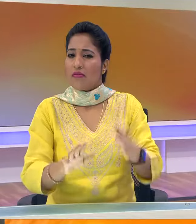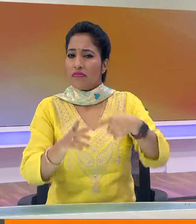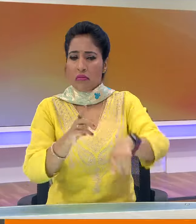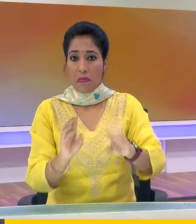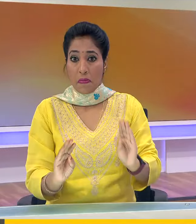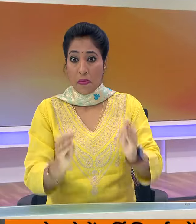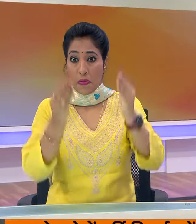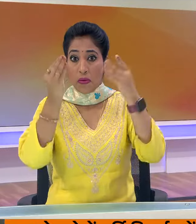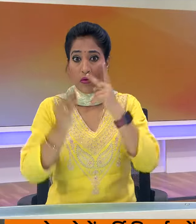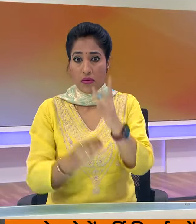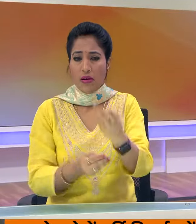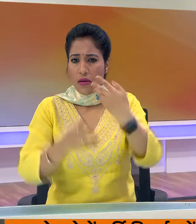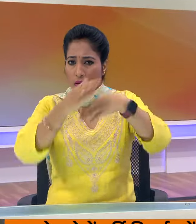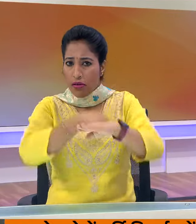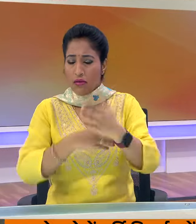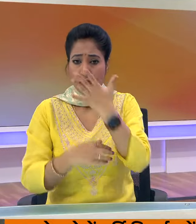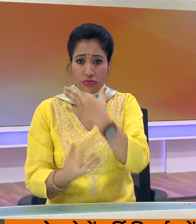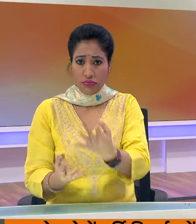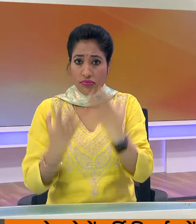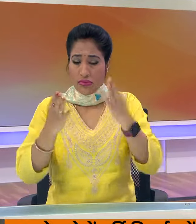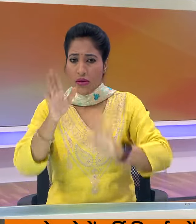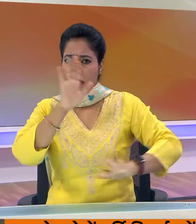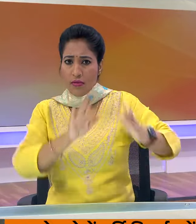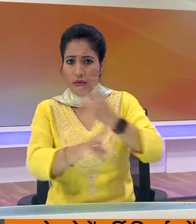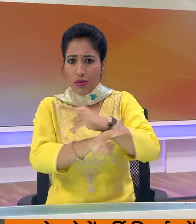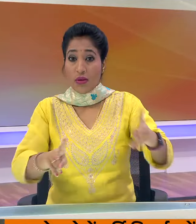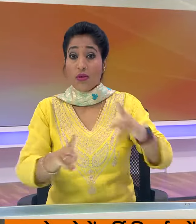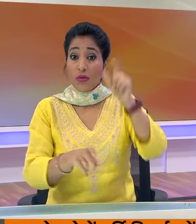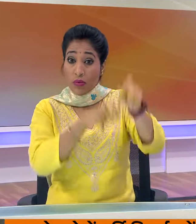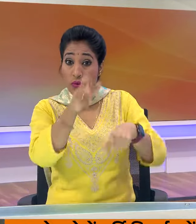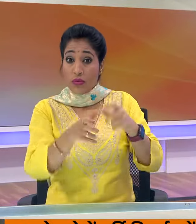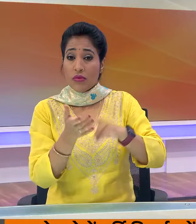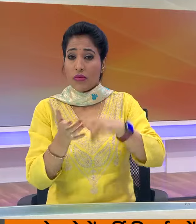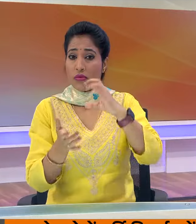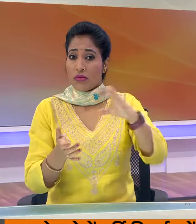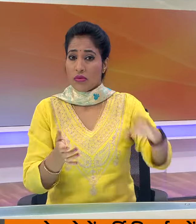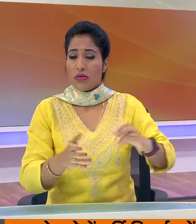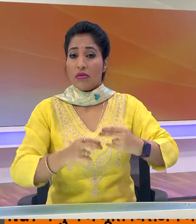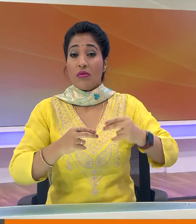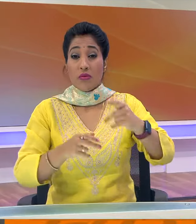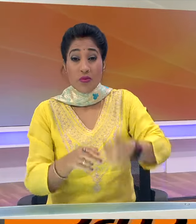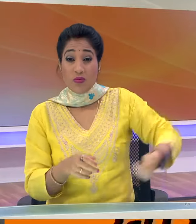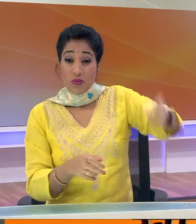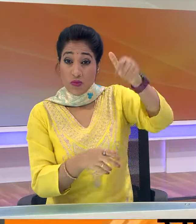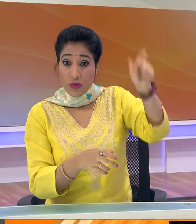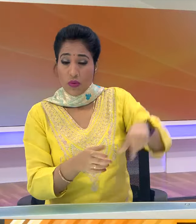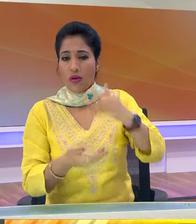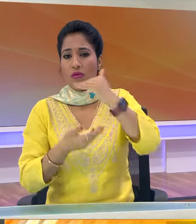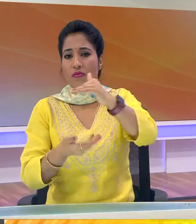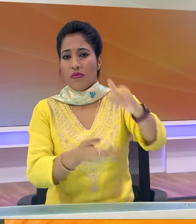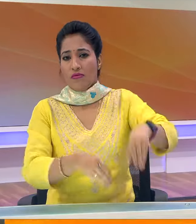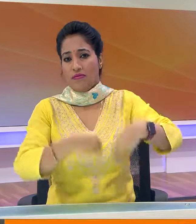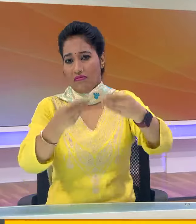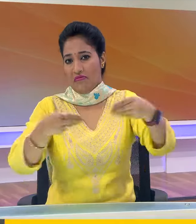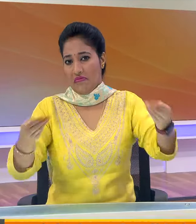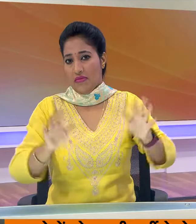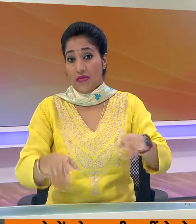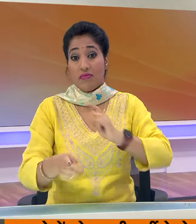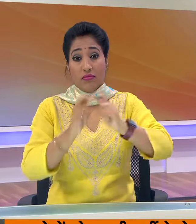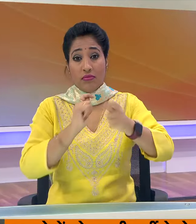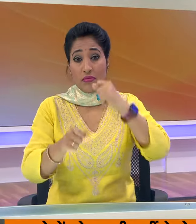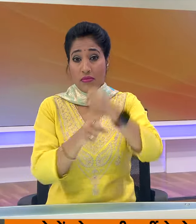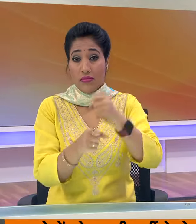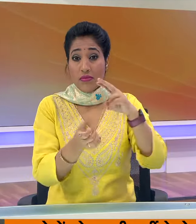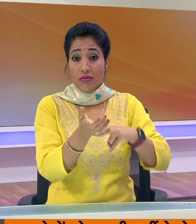थी, जिसमें इसमें बेहतर प्रदर्शन करने वाले कैडेटों को एनसीसी महानिदेशक ने पुरस्कृत भी किया। हमारे संवाददाता